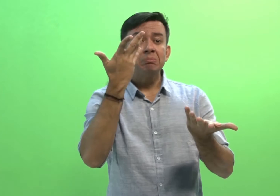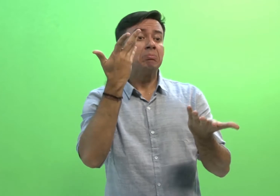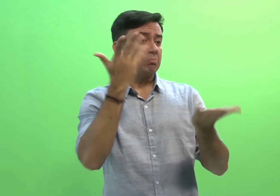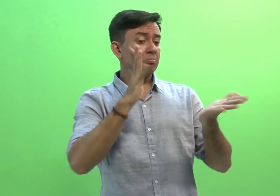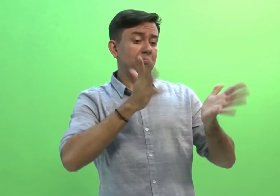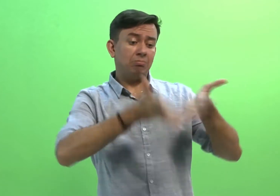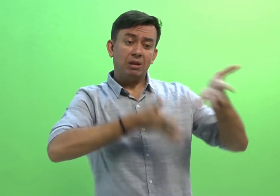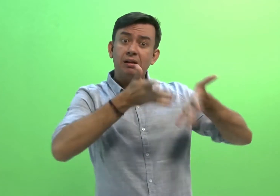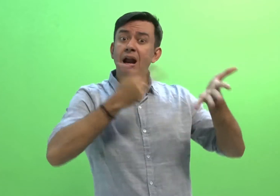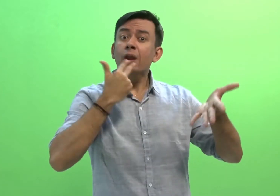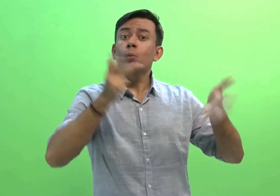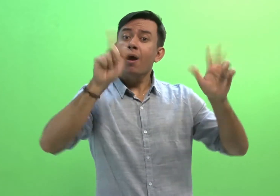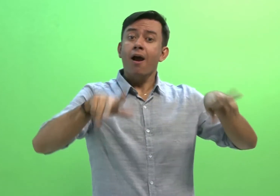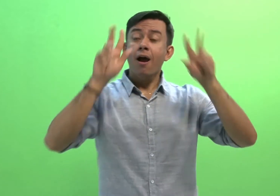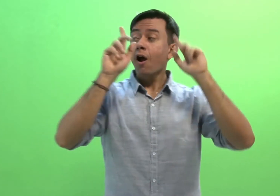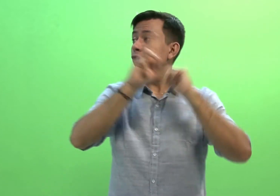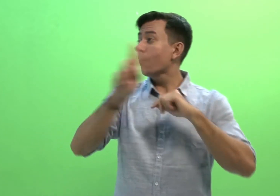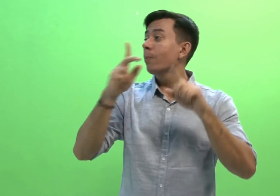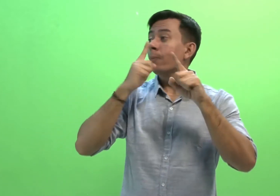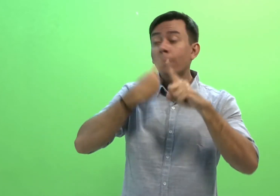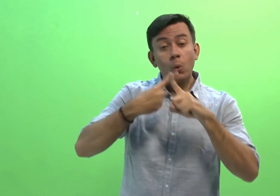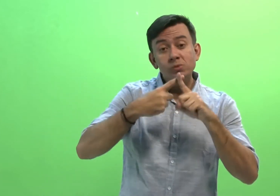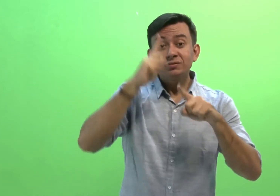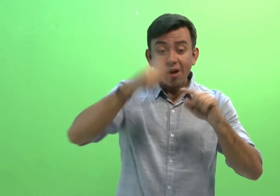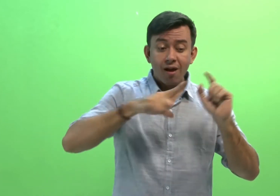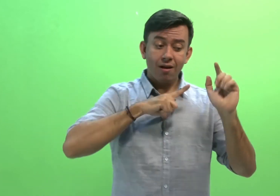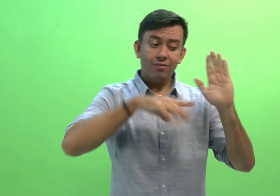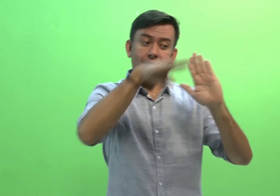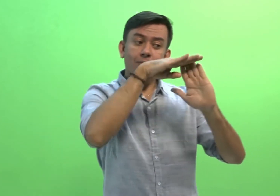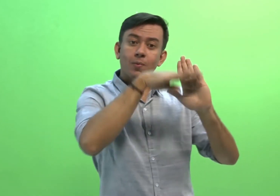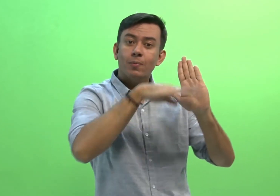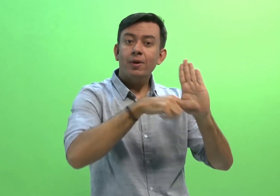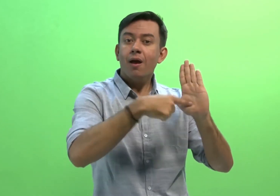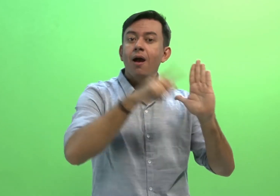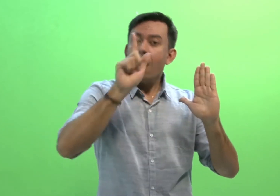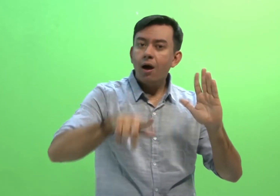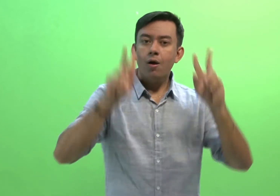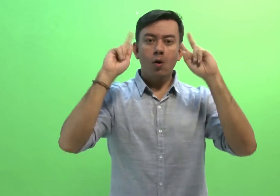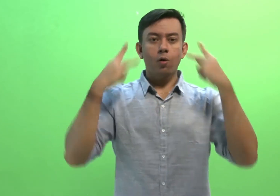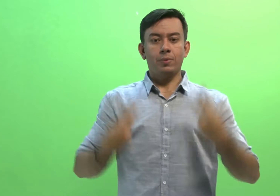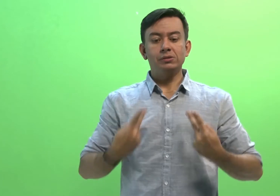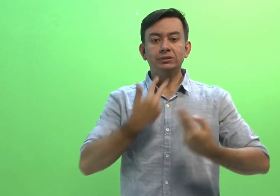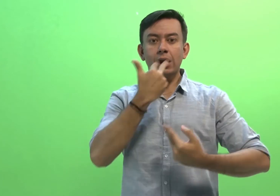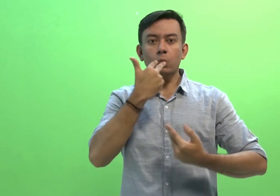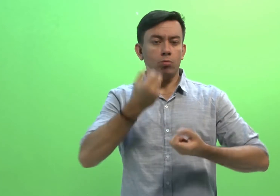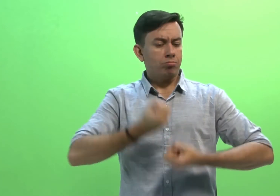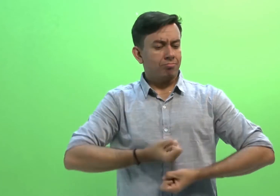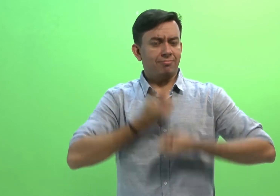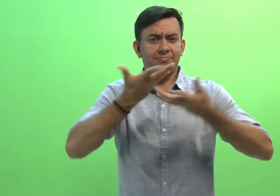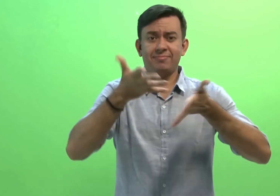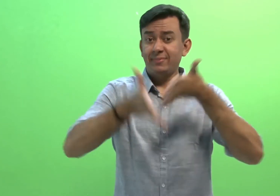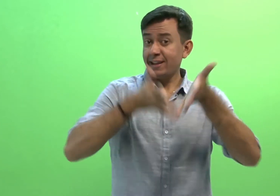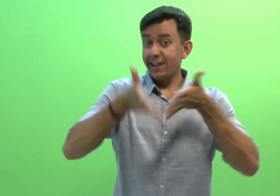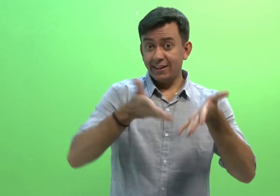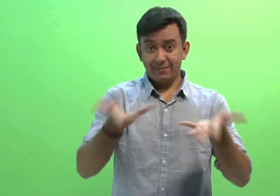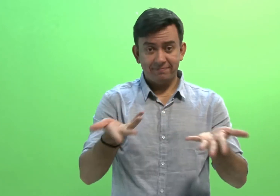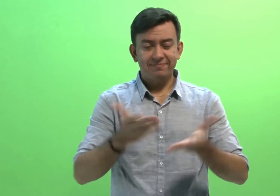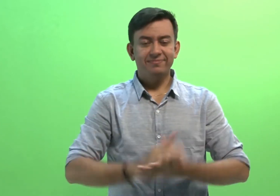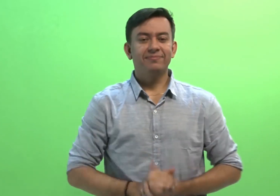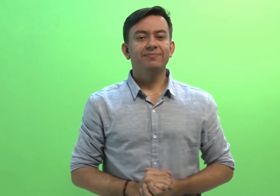criatividade. Os surdos são sim capazes de colocar de modo criativo e produtivo. Então, a língua ela é